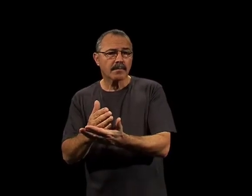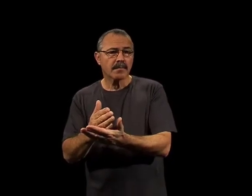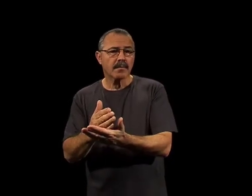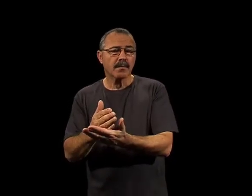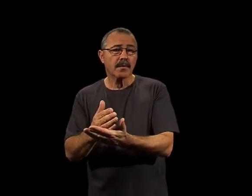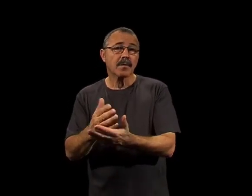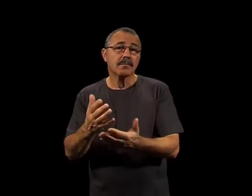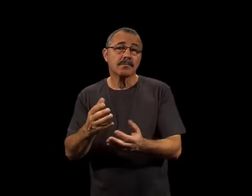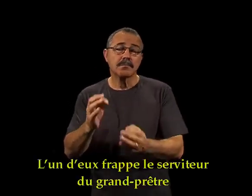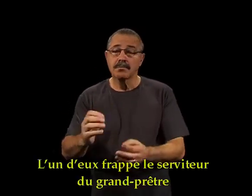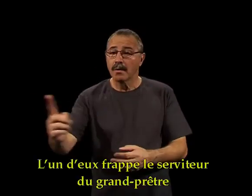nous servir de l'épée ?»